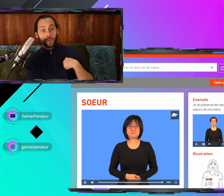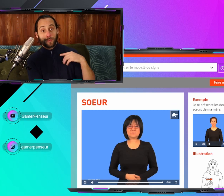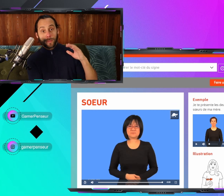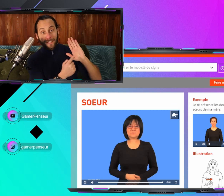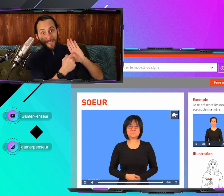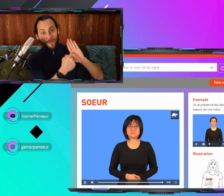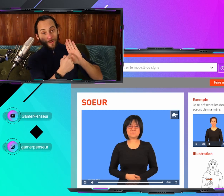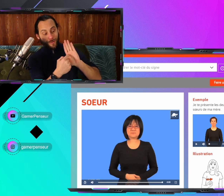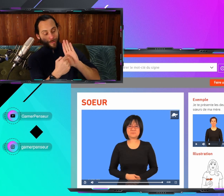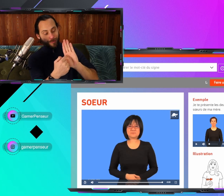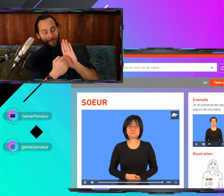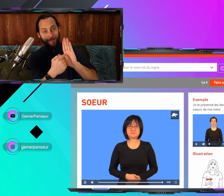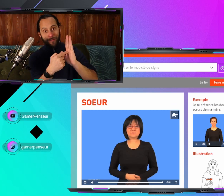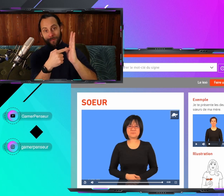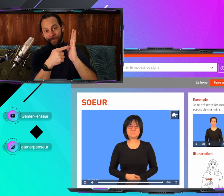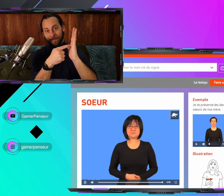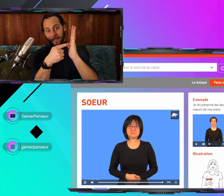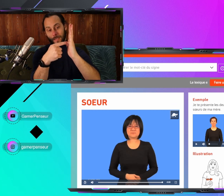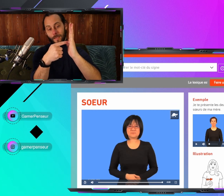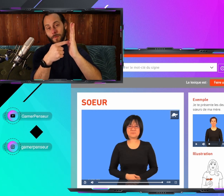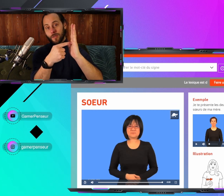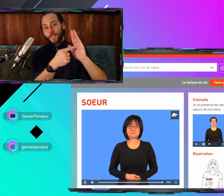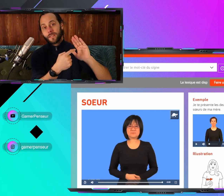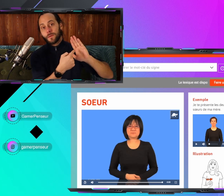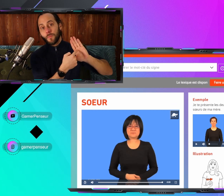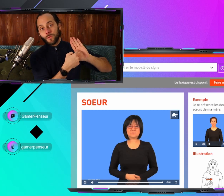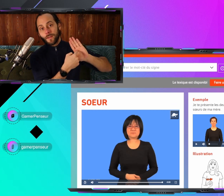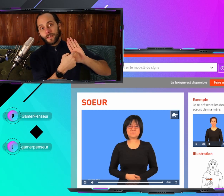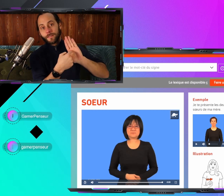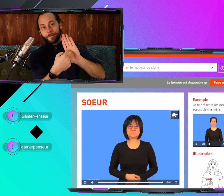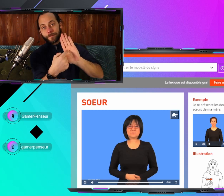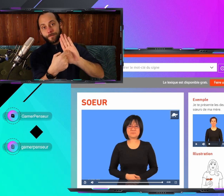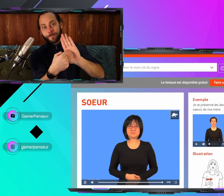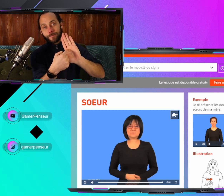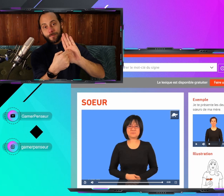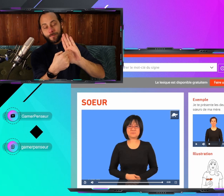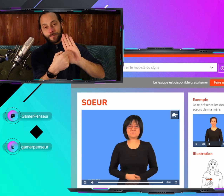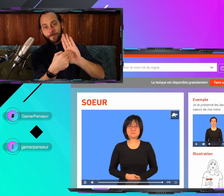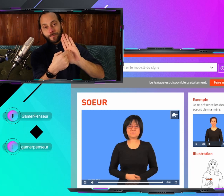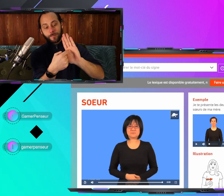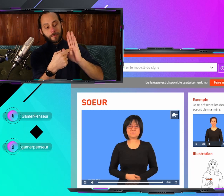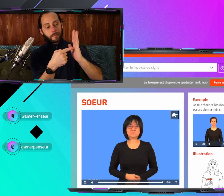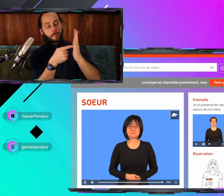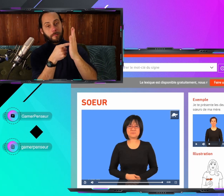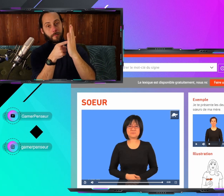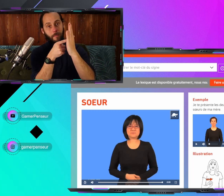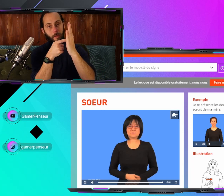je te présente. Présenter, c'est montrer.